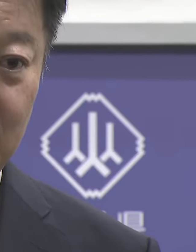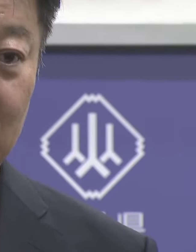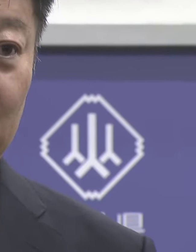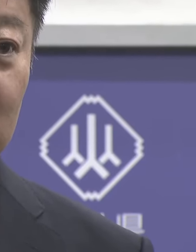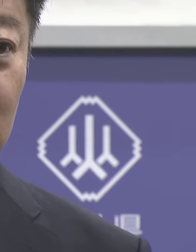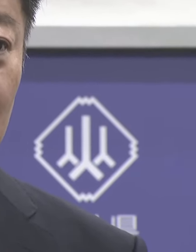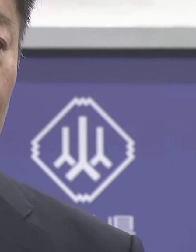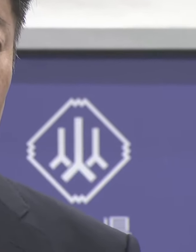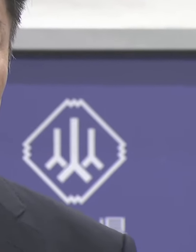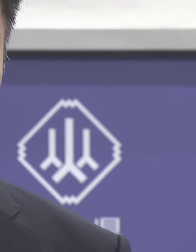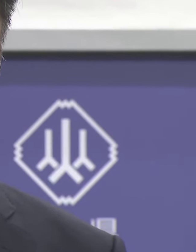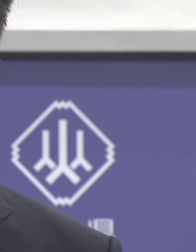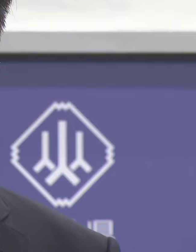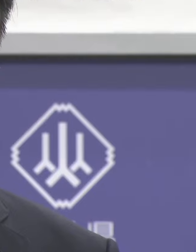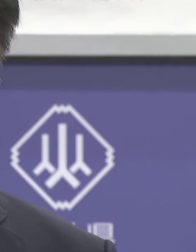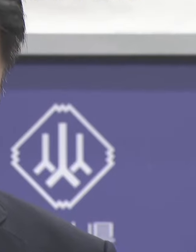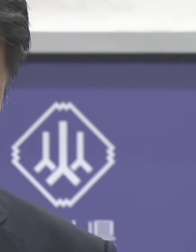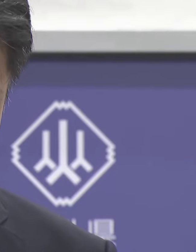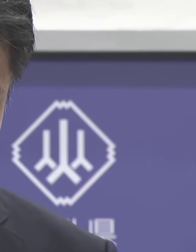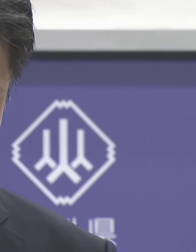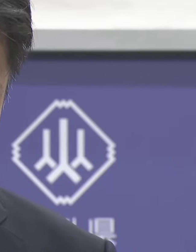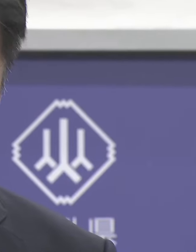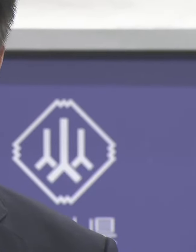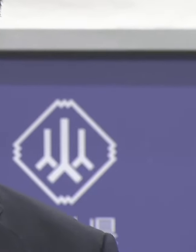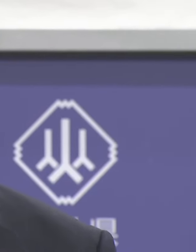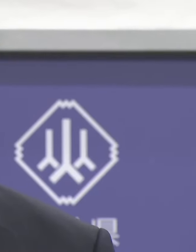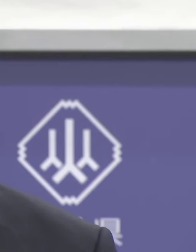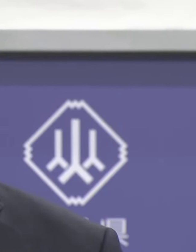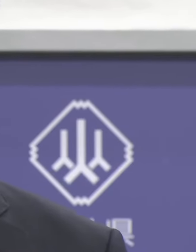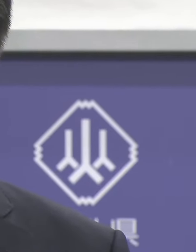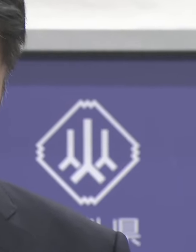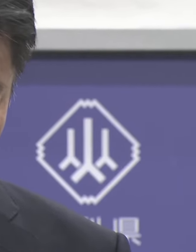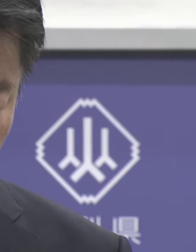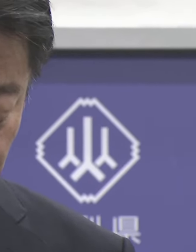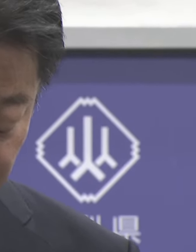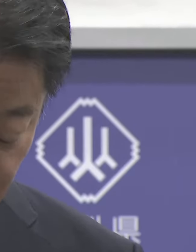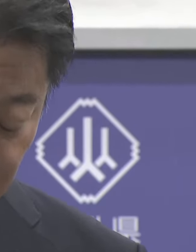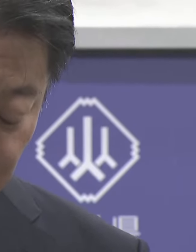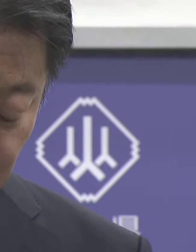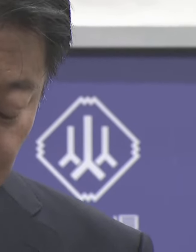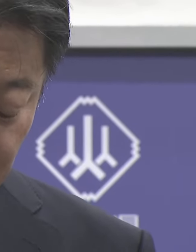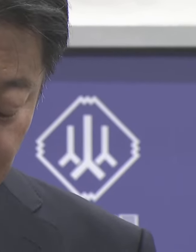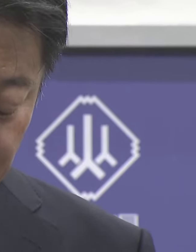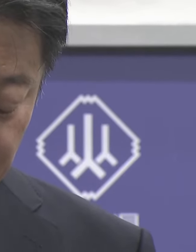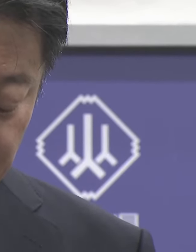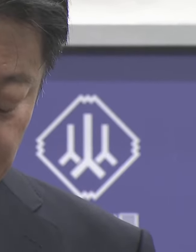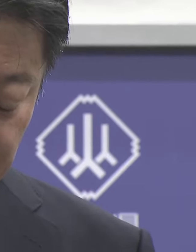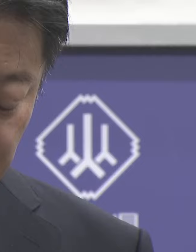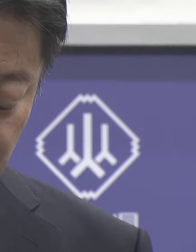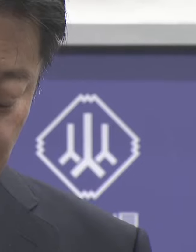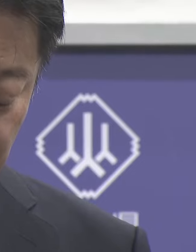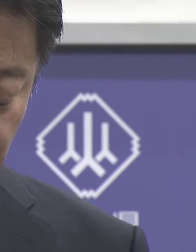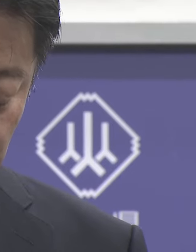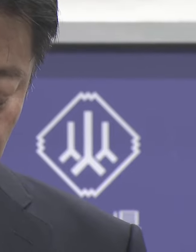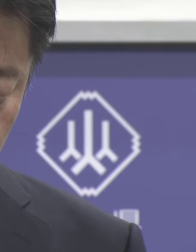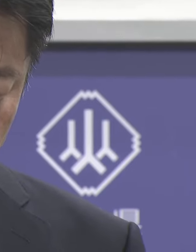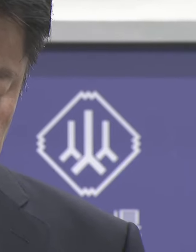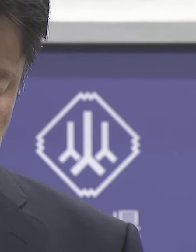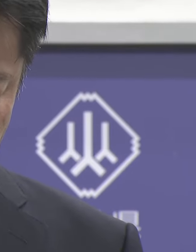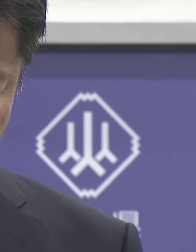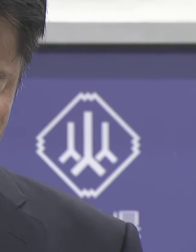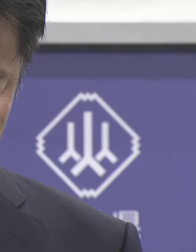様に大変なご迷惑、おかけしたことを、まあ、不手際を、改めてお詫びを申し上げたいと思います。まあ、これはです